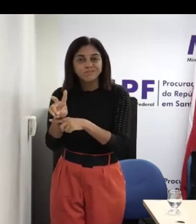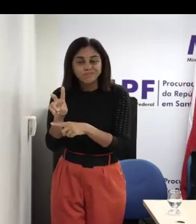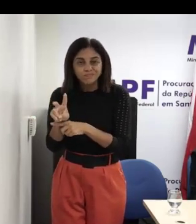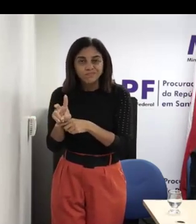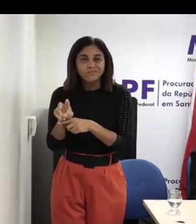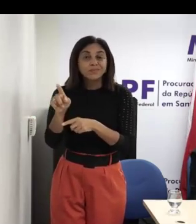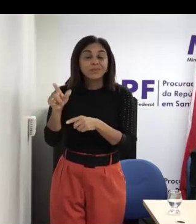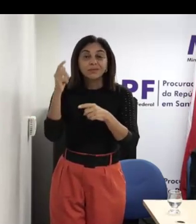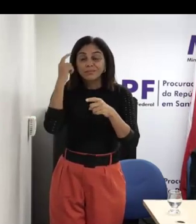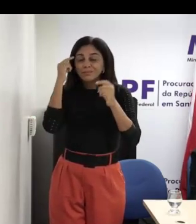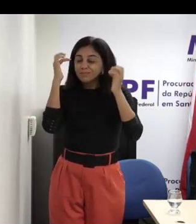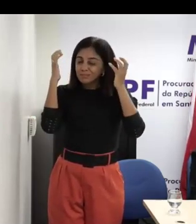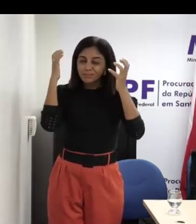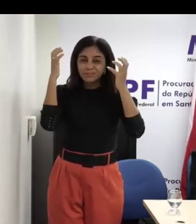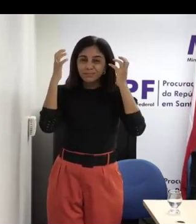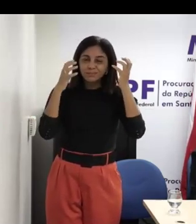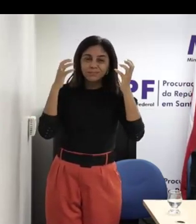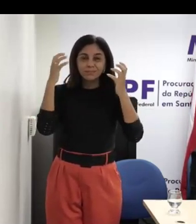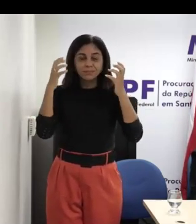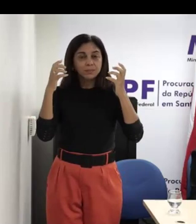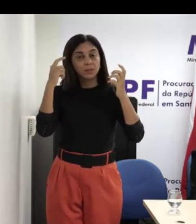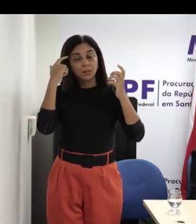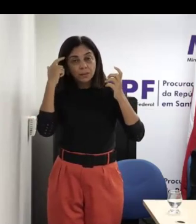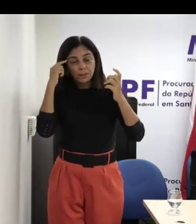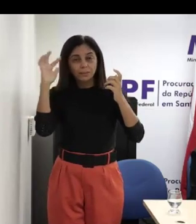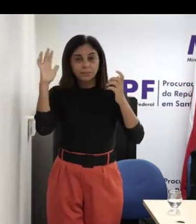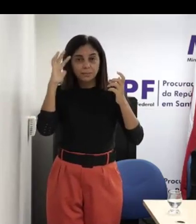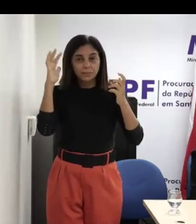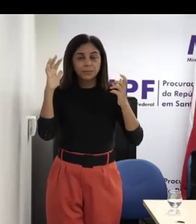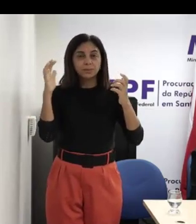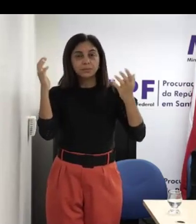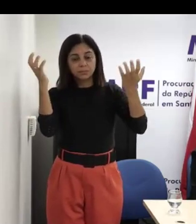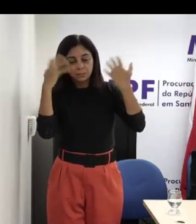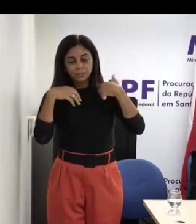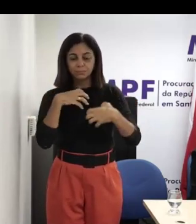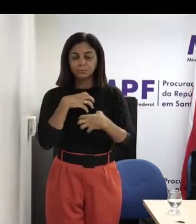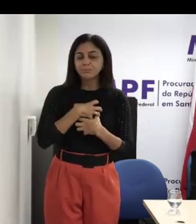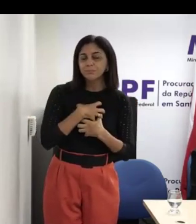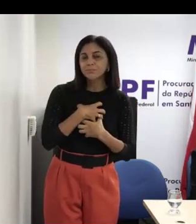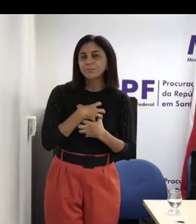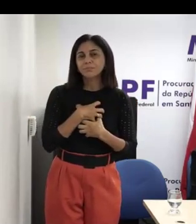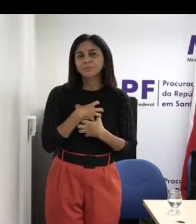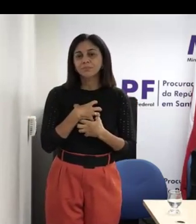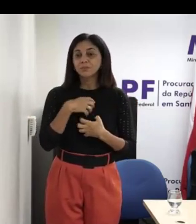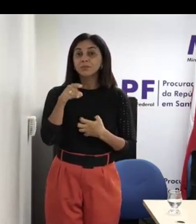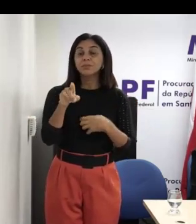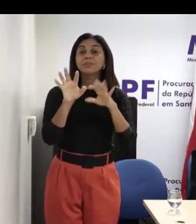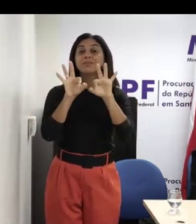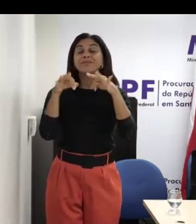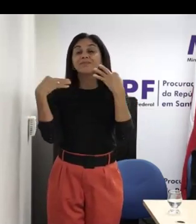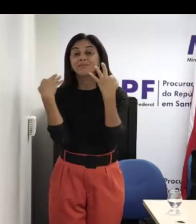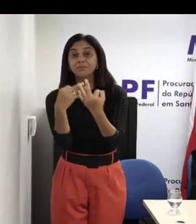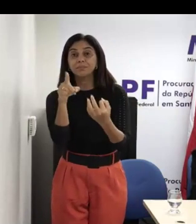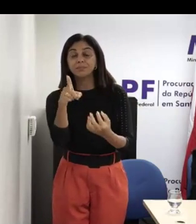vítima do crime imagina como é que é a cabeça da da família então assim nó não não podemos